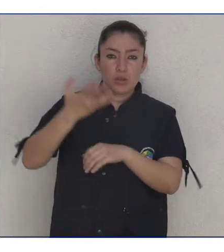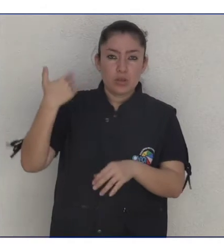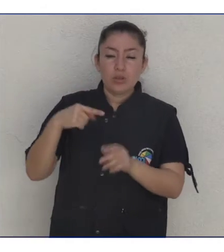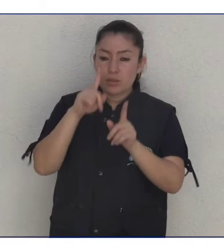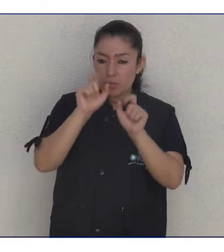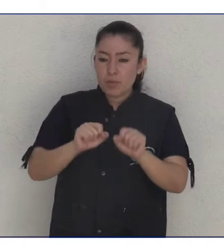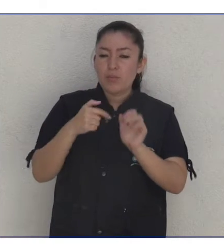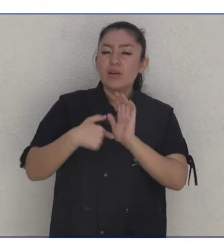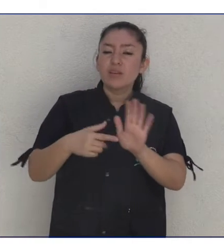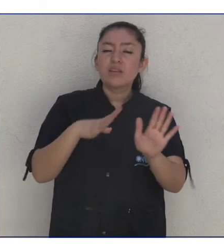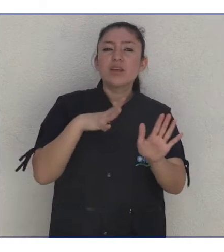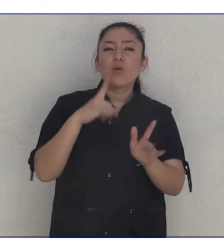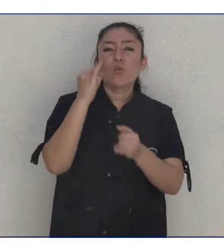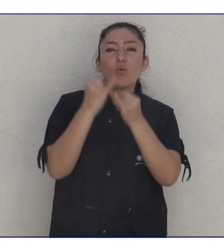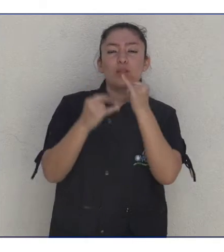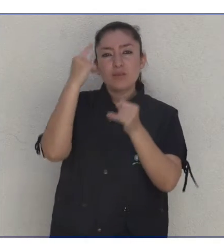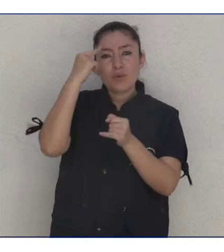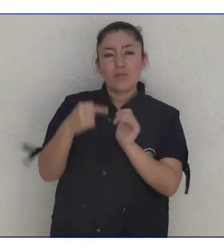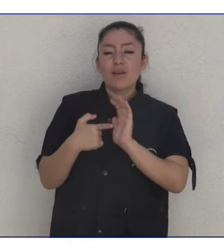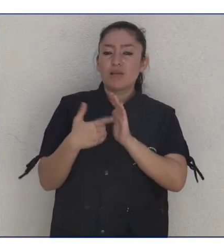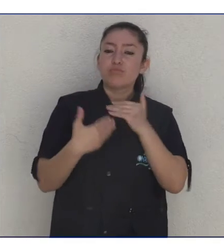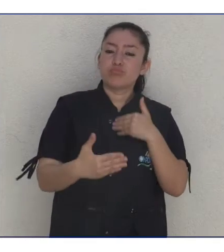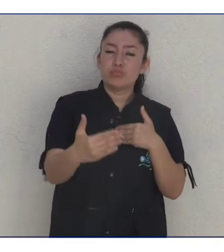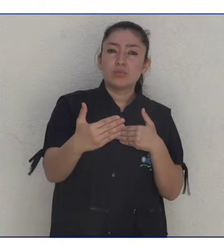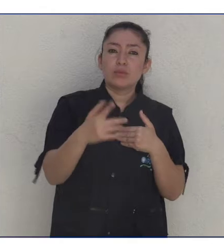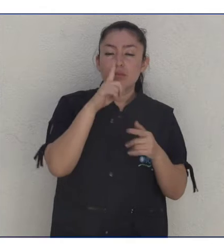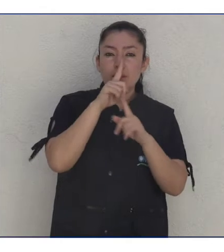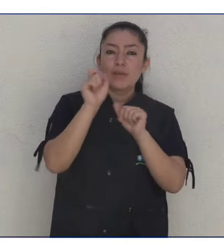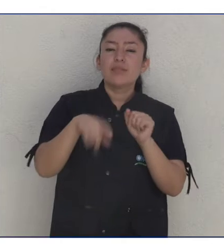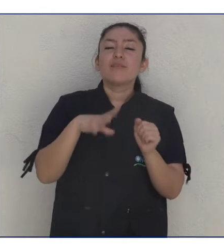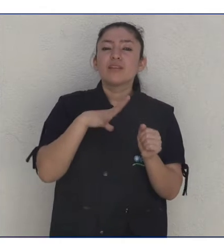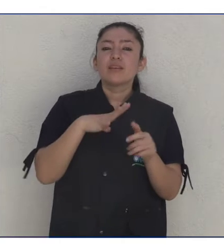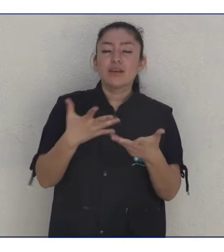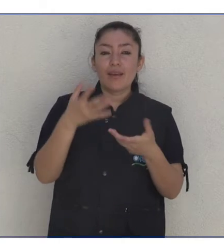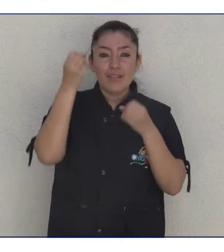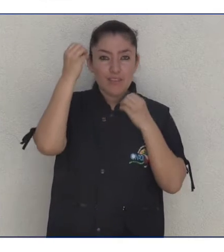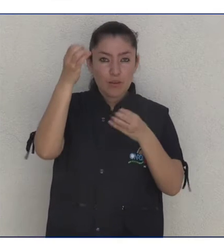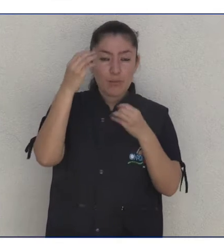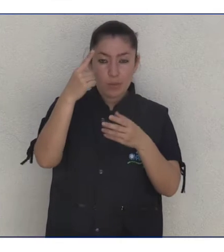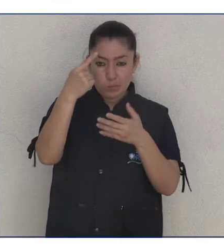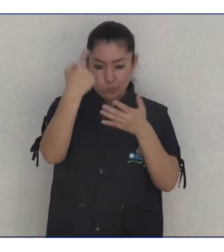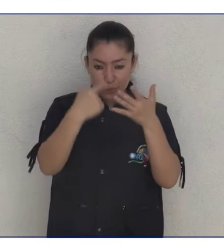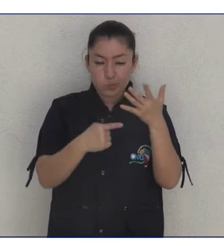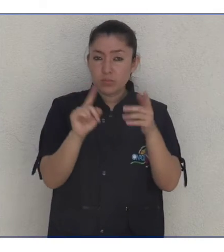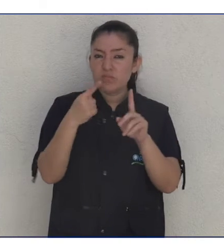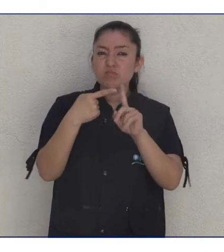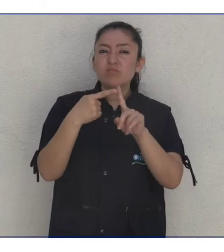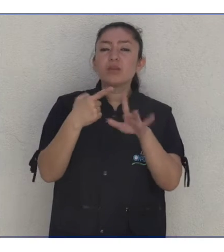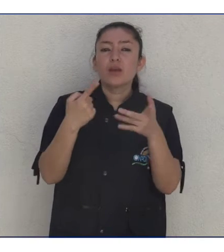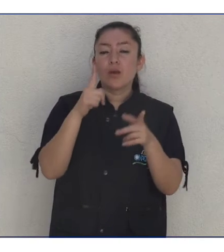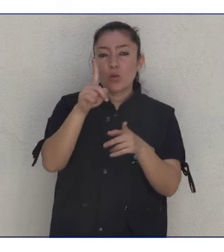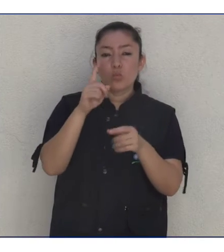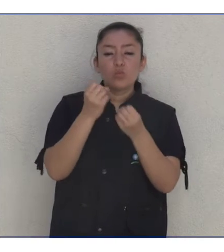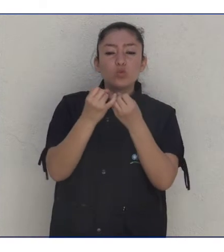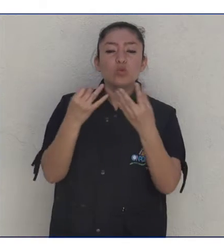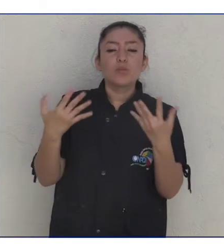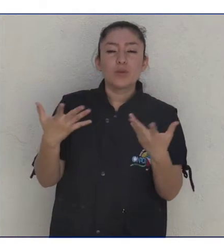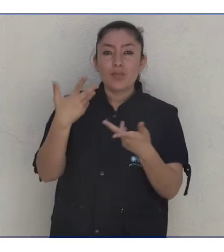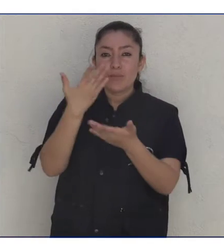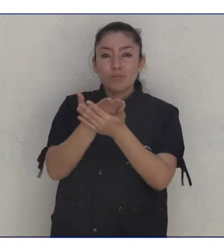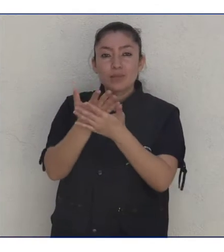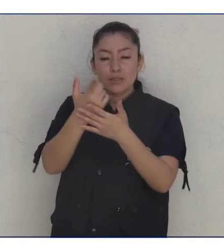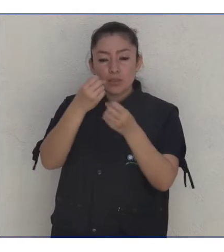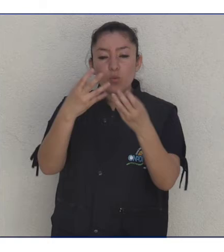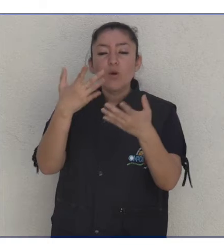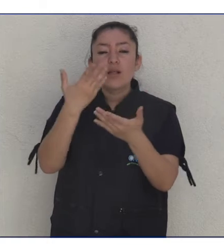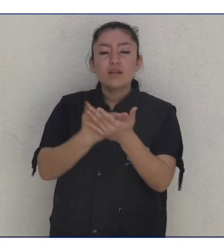tardar antes que finalice el último día hábil del mes de enero siguiente. El informe deberá contener 1. El número de solicitudes